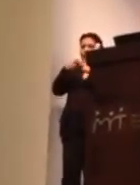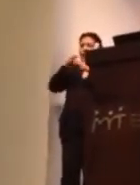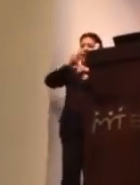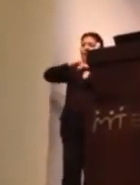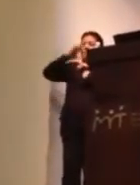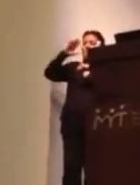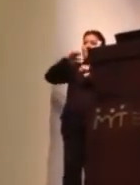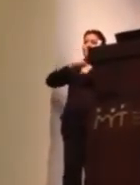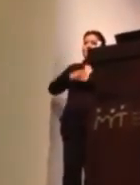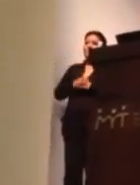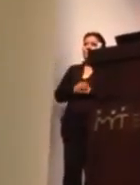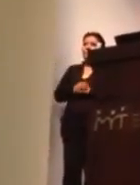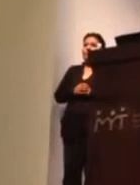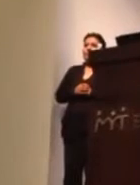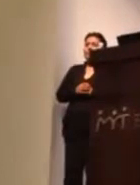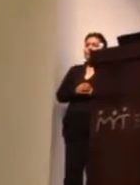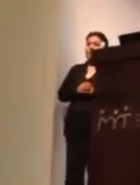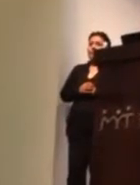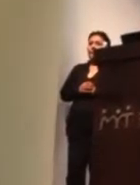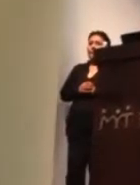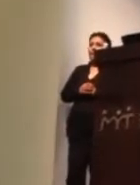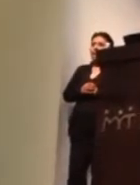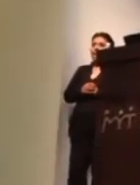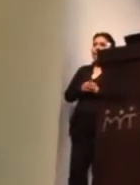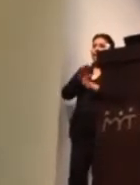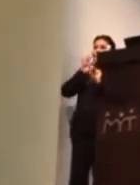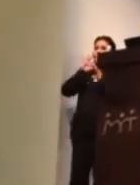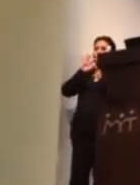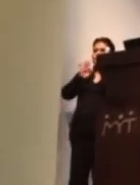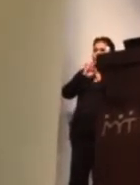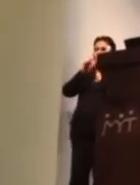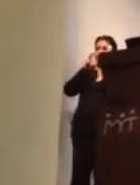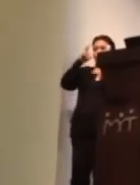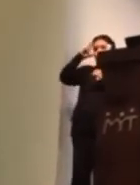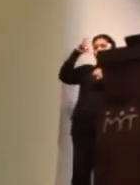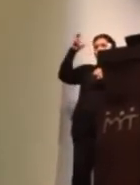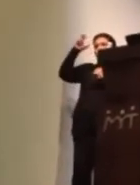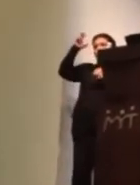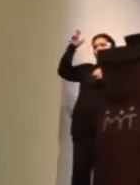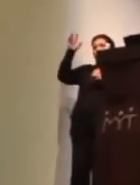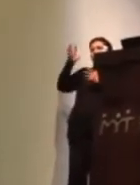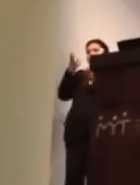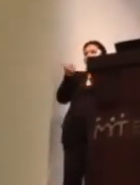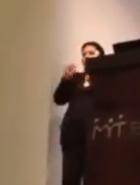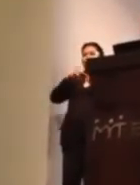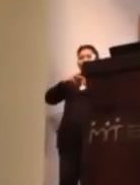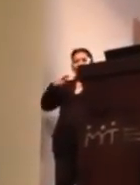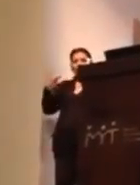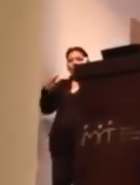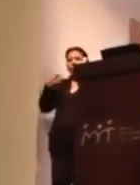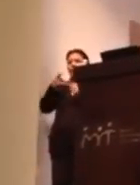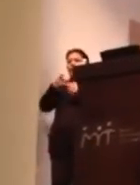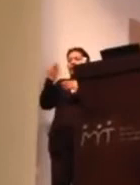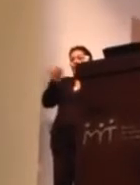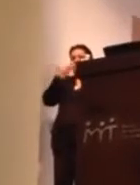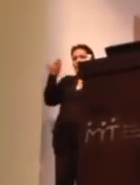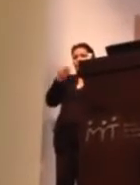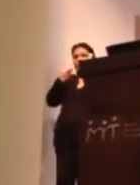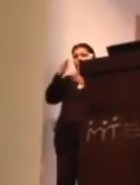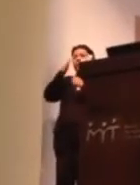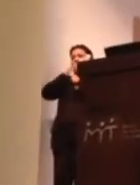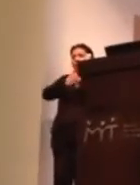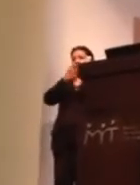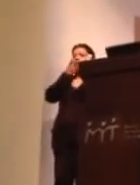tendencia a que exista. Los trastornos del sueño, no hay una correlación directa en estudio, sin embargo, les acabo